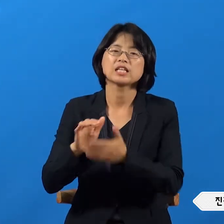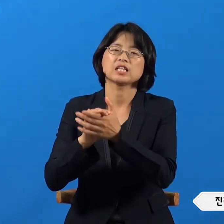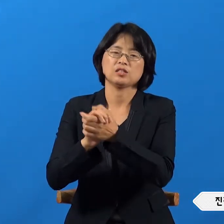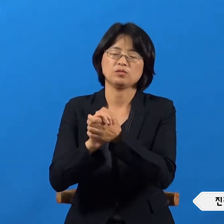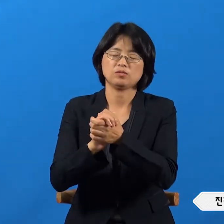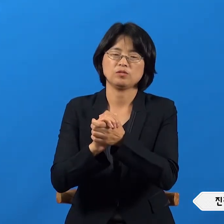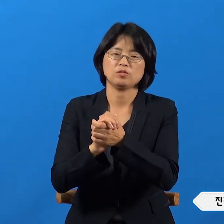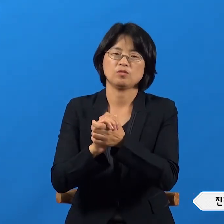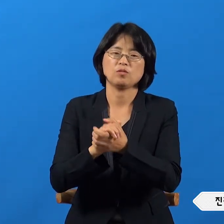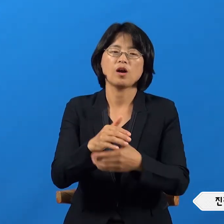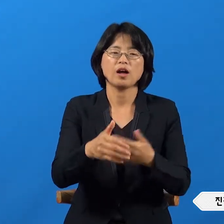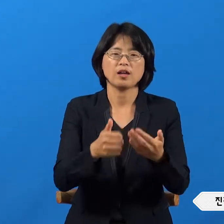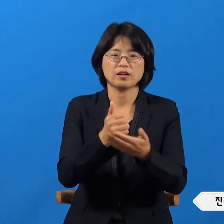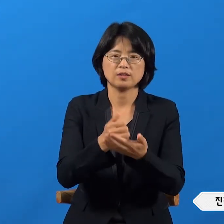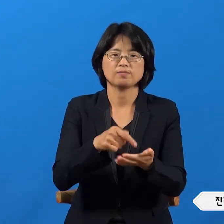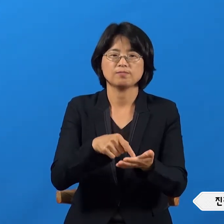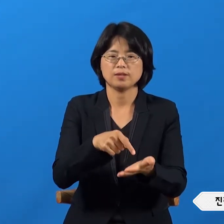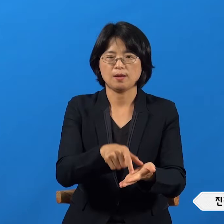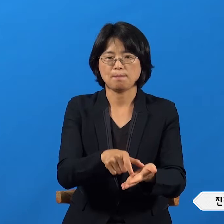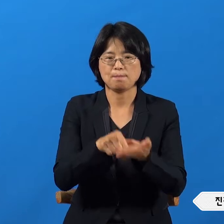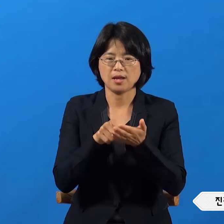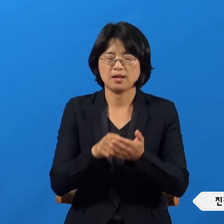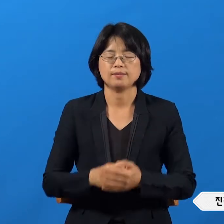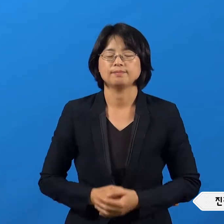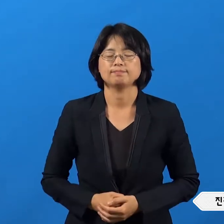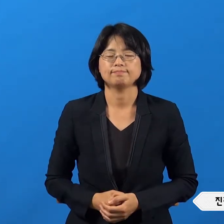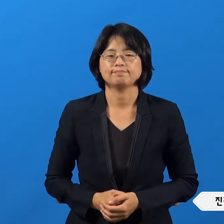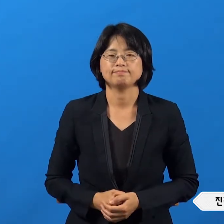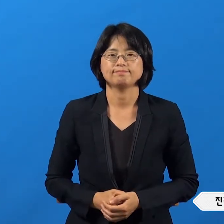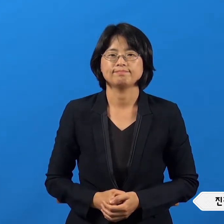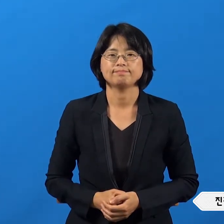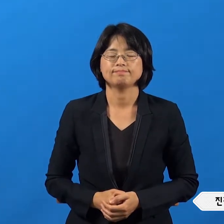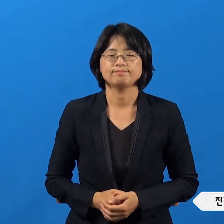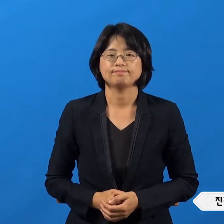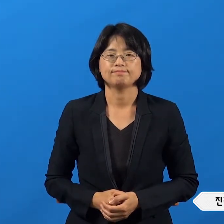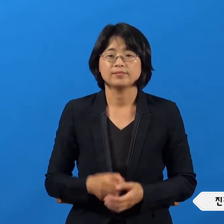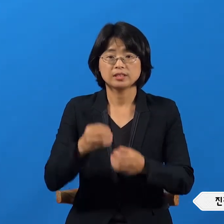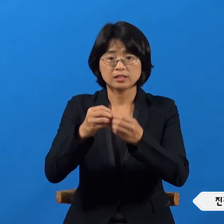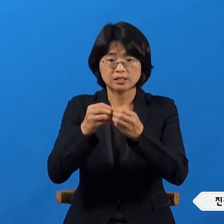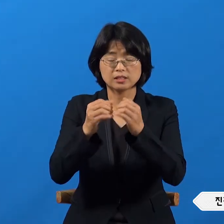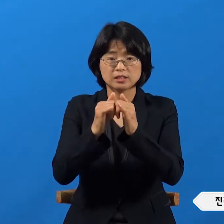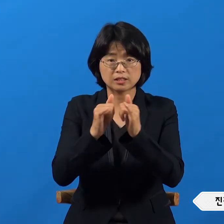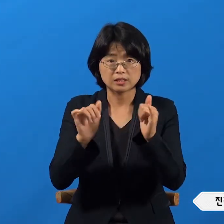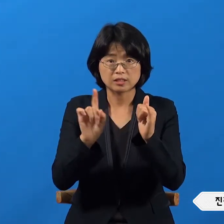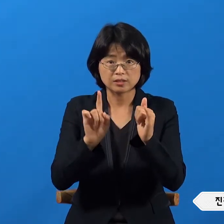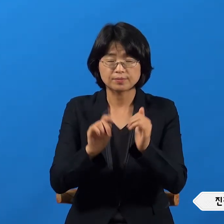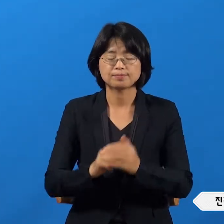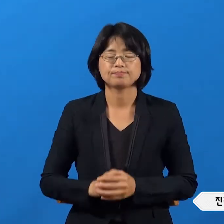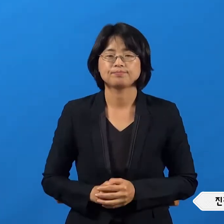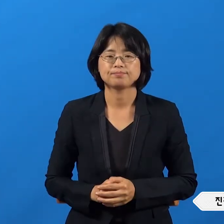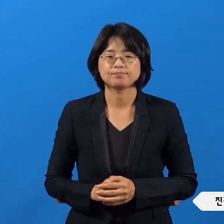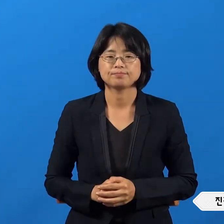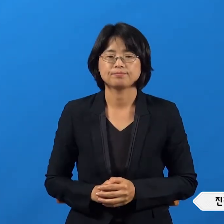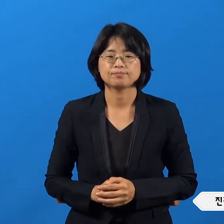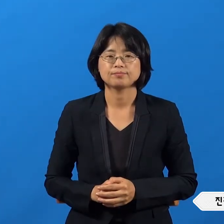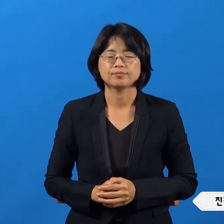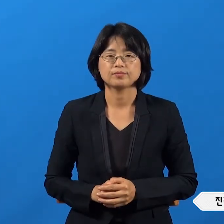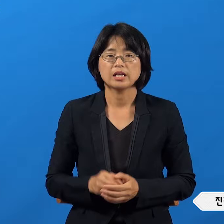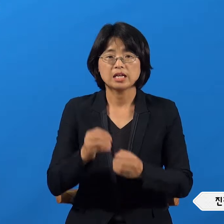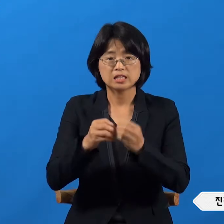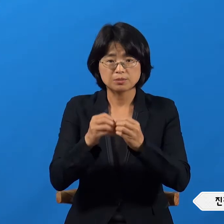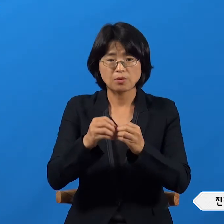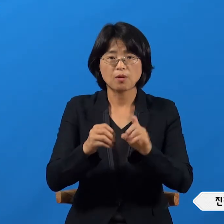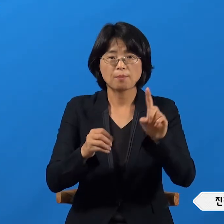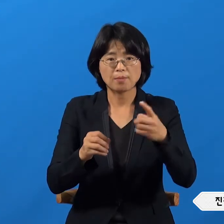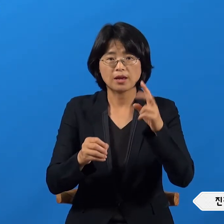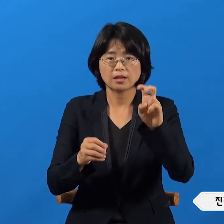말씀하십니다. 그래서 시편 기자는 이야기합니다. 시편 121편에 내가 산을 향하여 눈을 들리라.